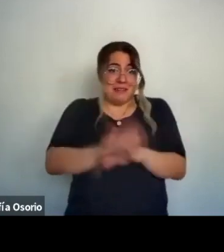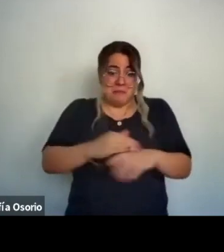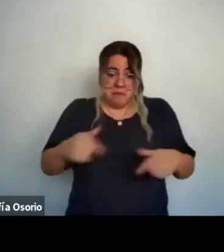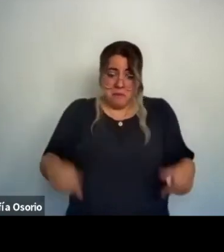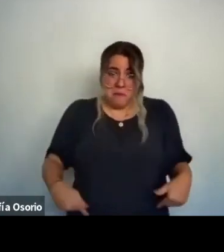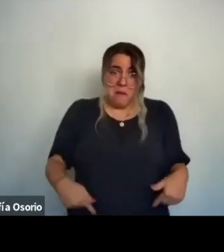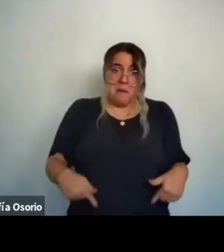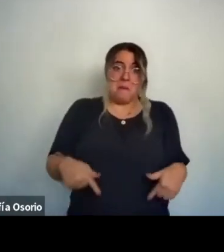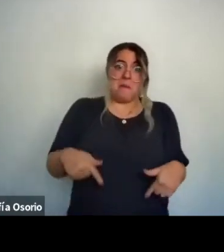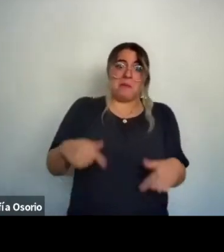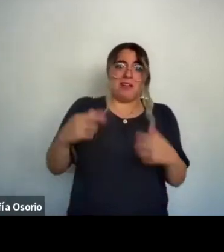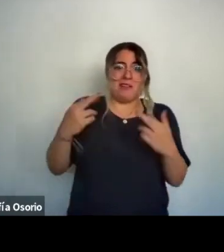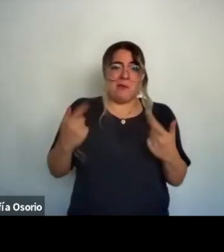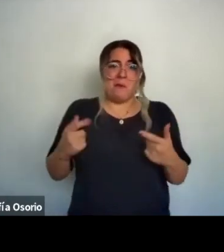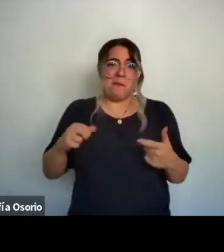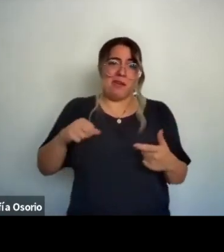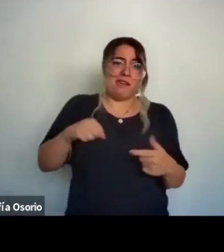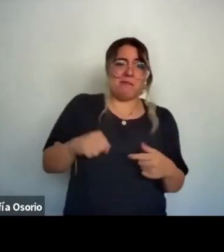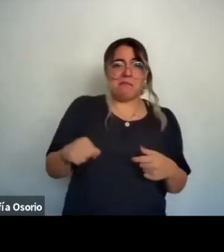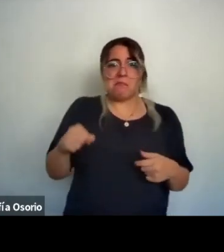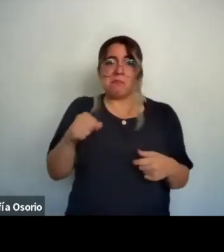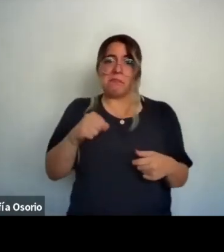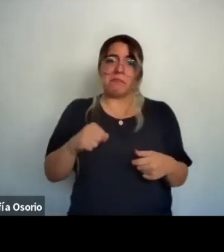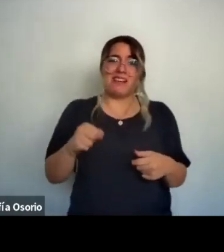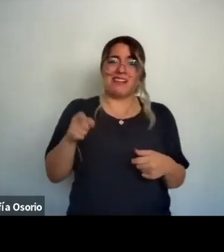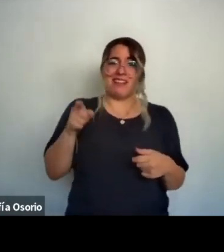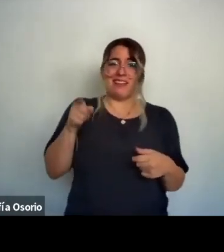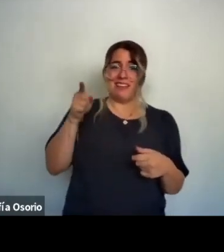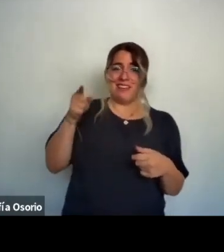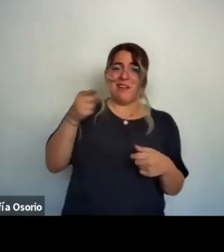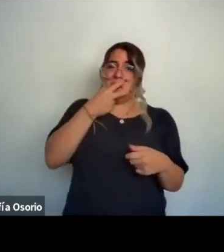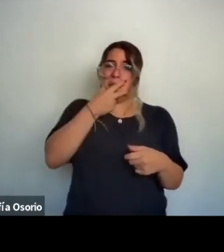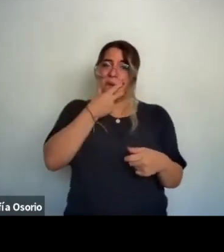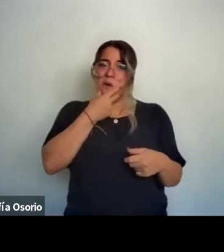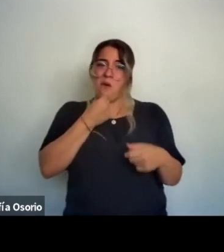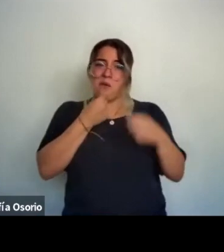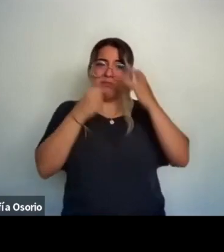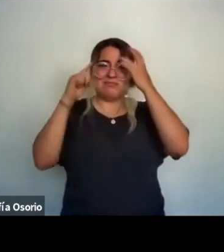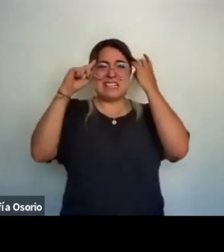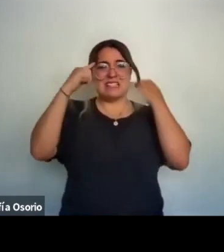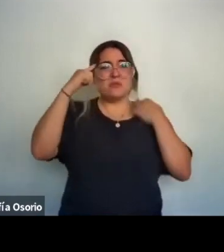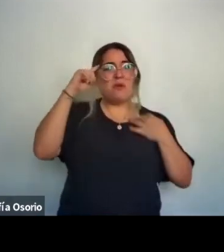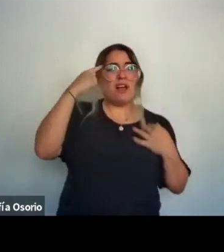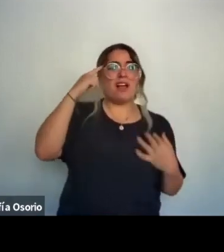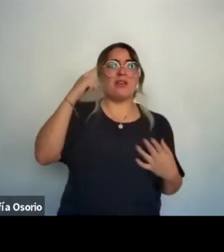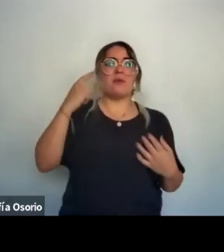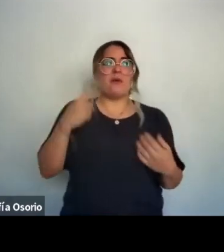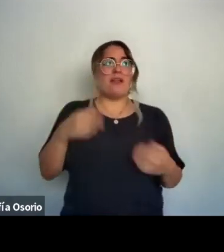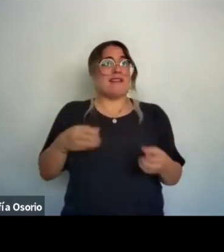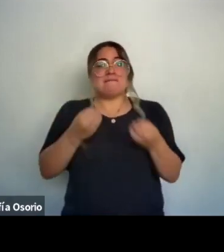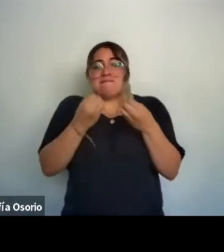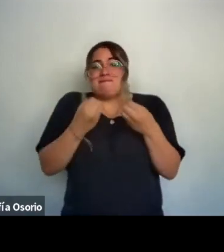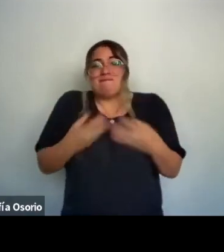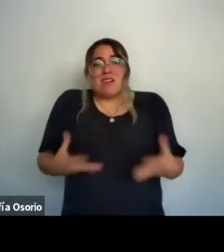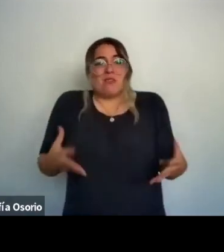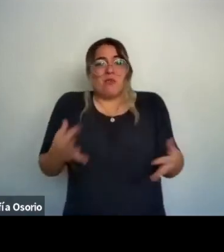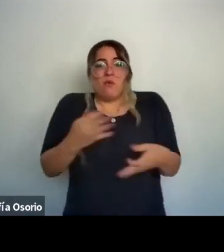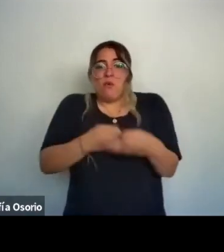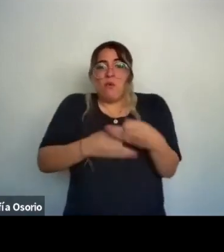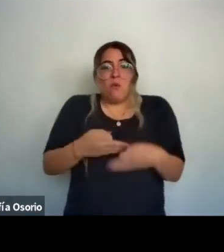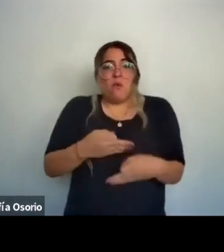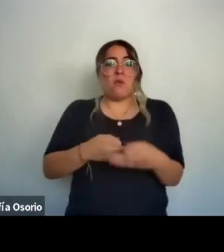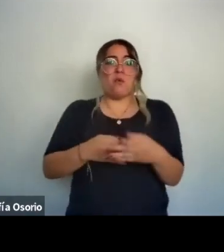Alguien amargado, que perdió todo, que no tiene una seguridad social